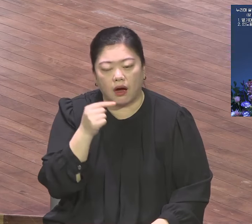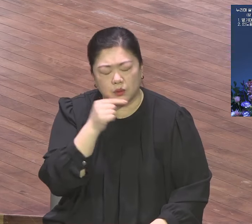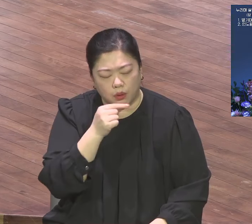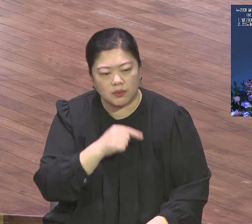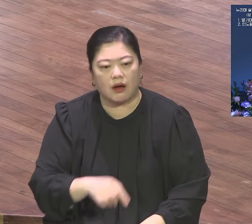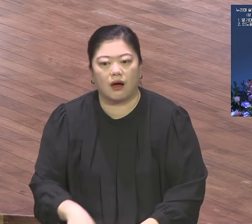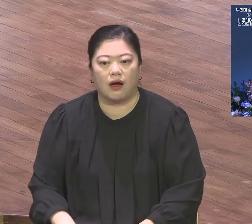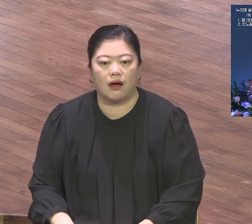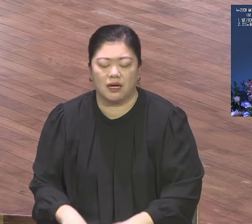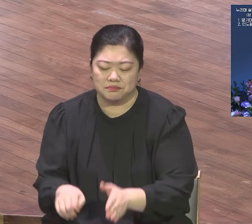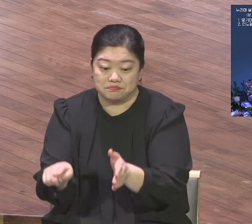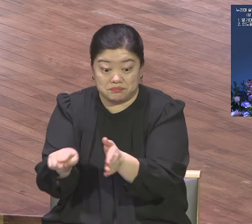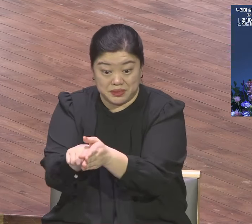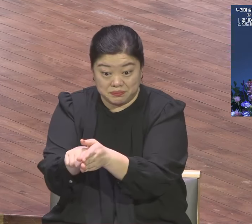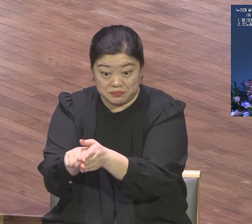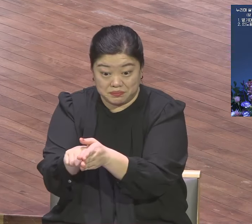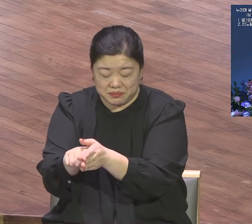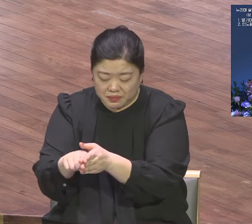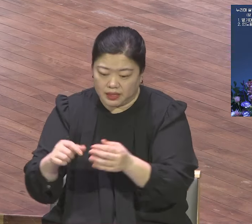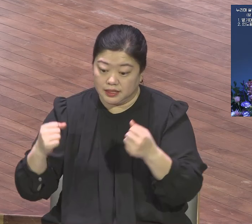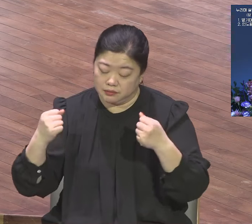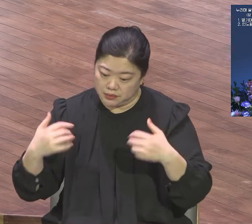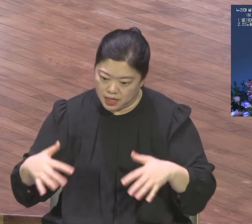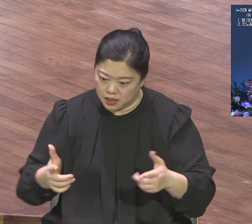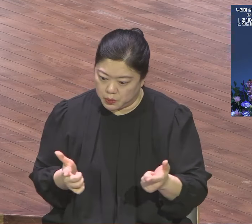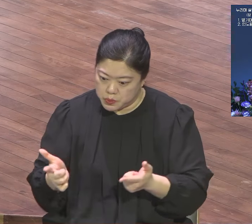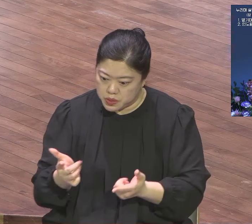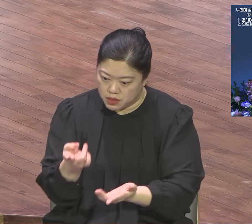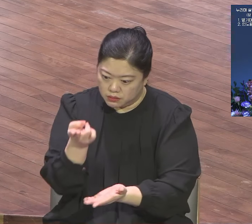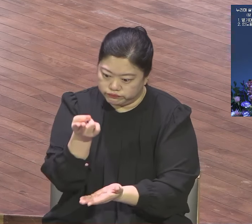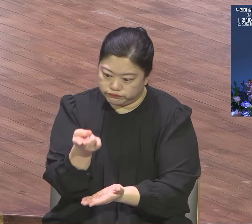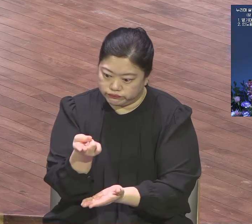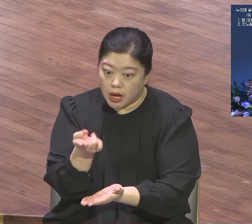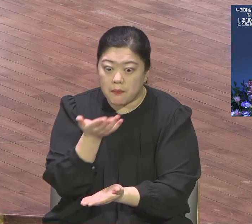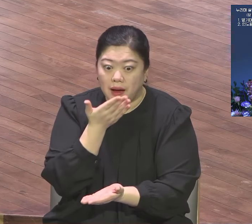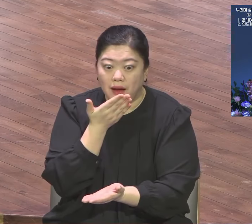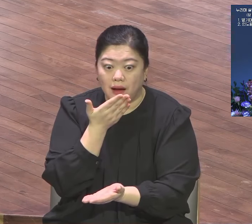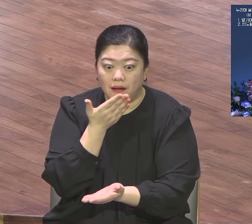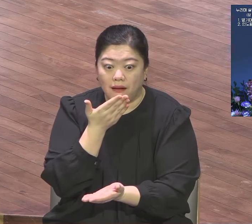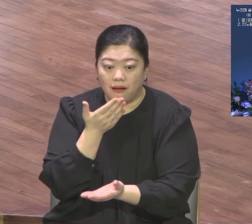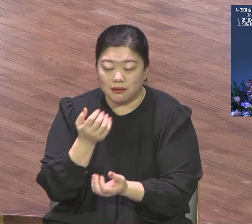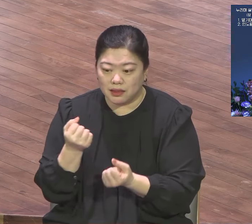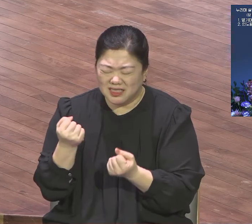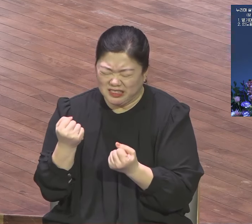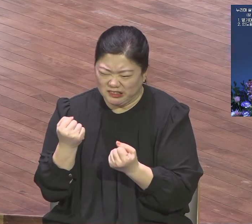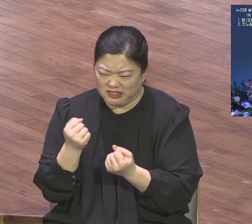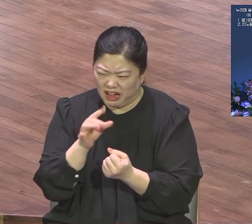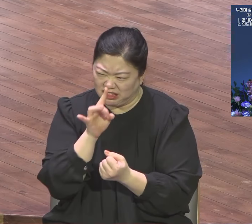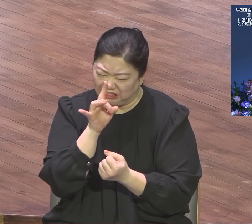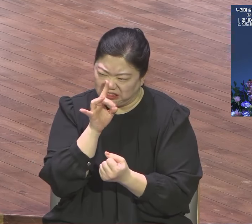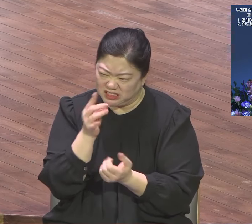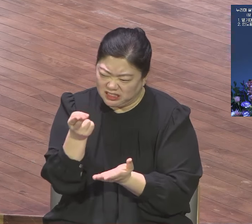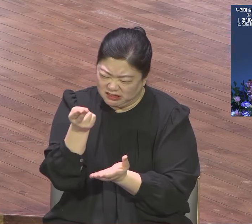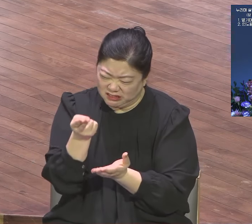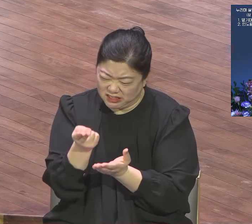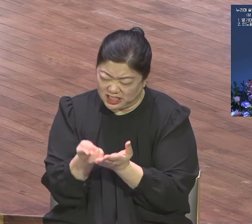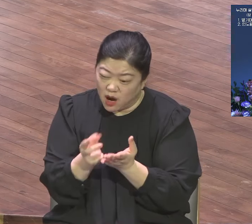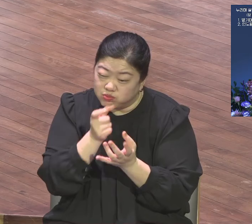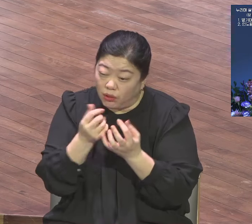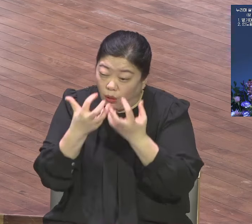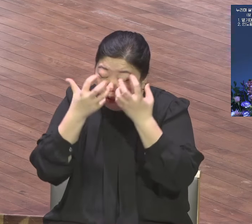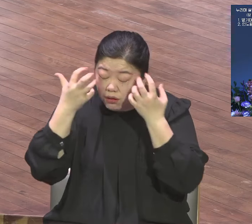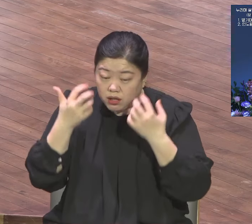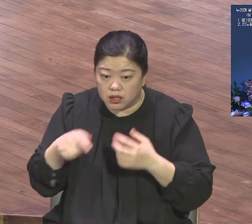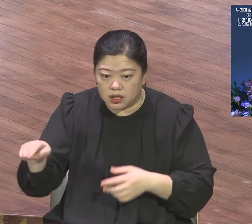말을 믿지를 못해요. 겁을 먹고 허우적거리면 뭐요? 코 눈으로 짠물 다 들어가죠.